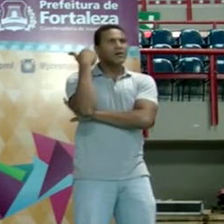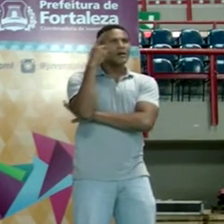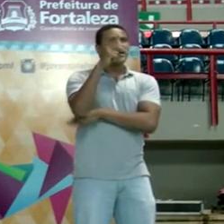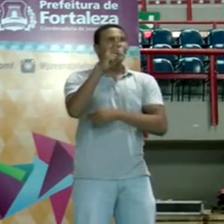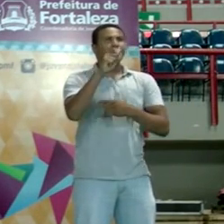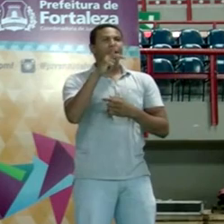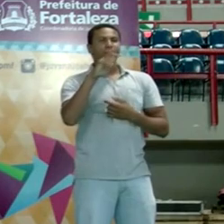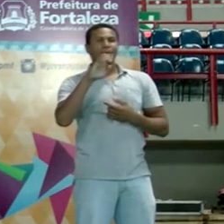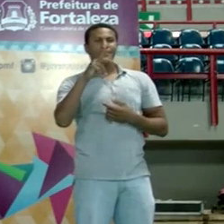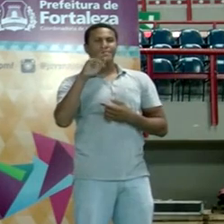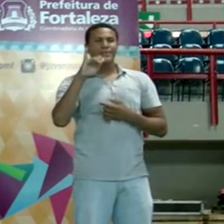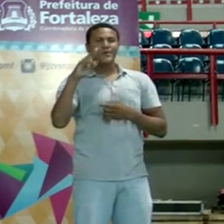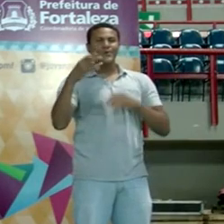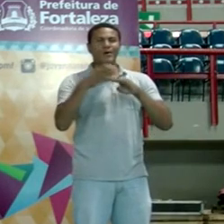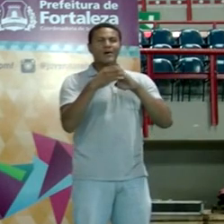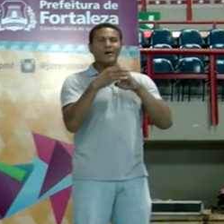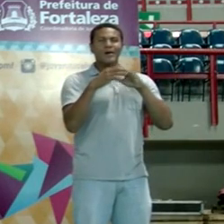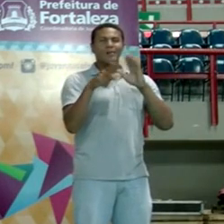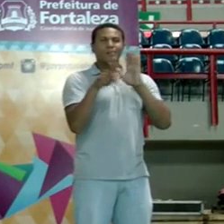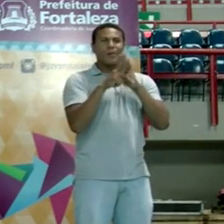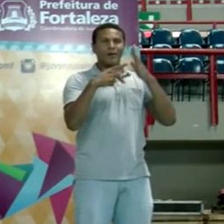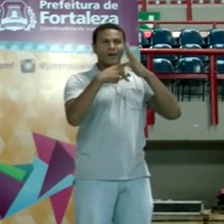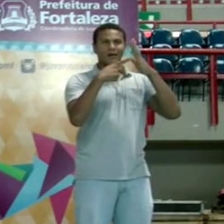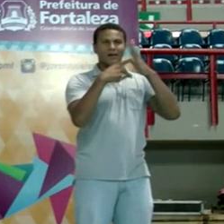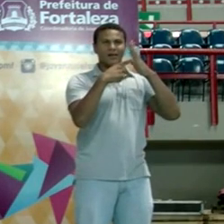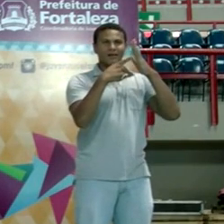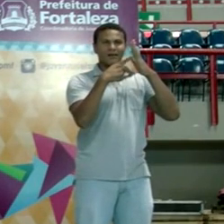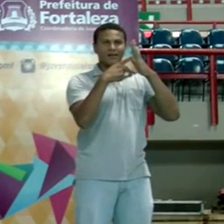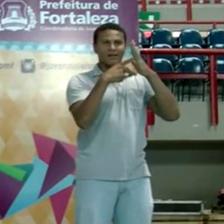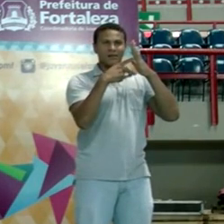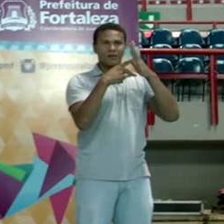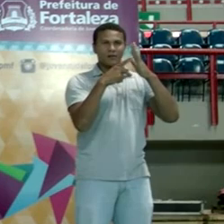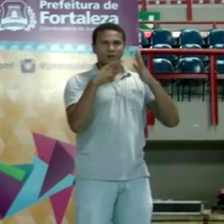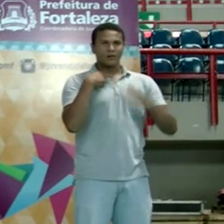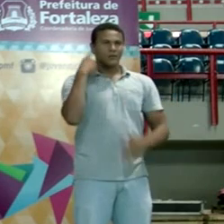Papapio, papapio. Tá passando agora, tá?